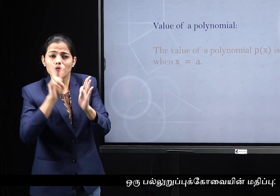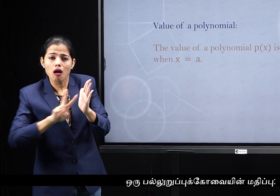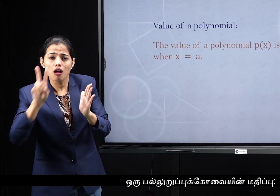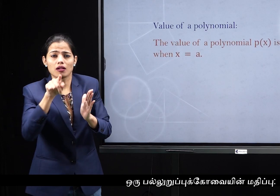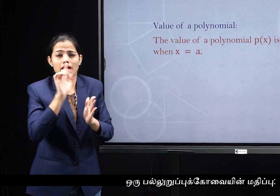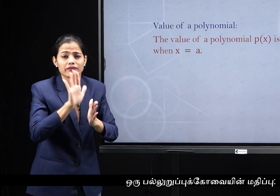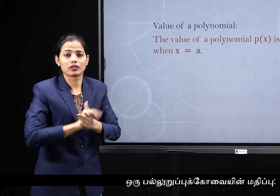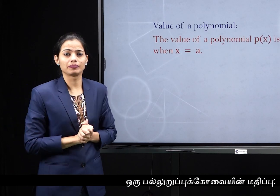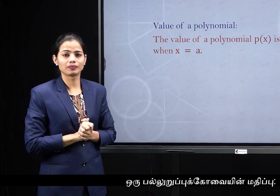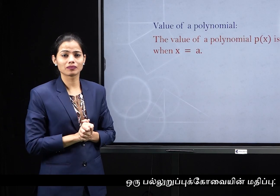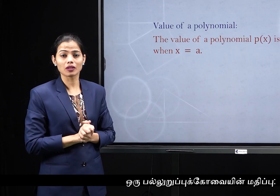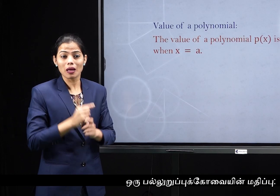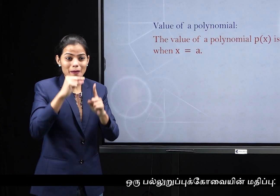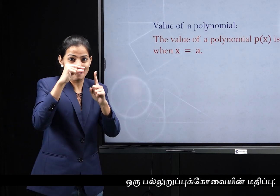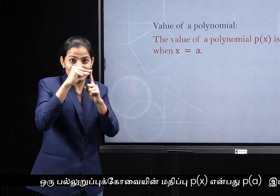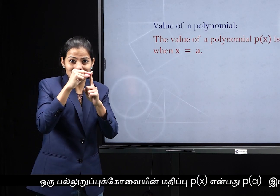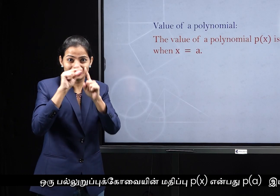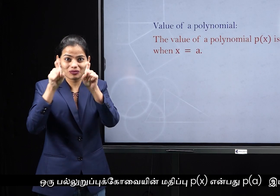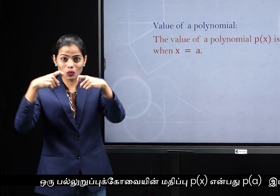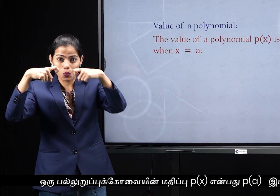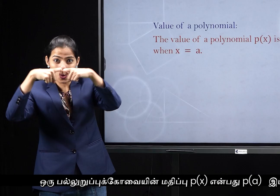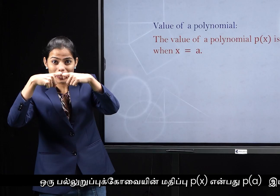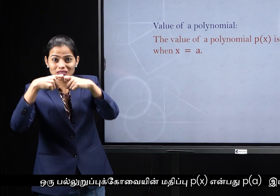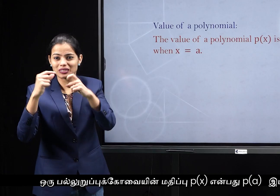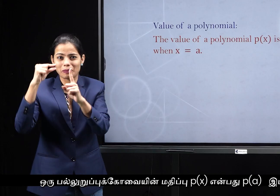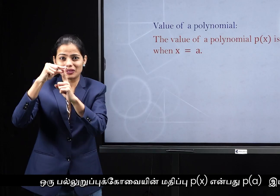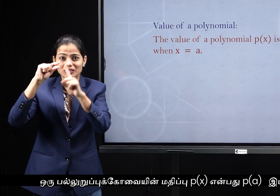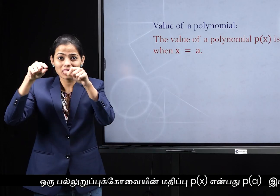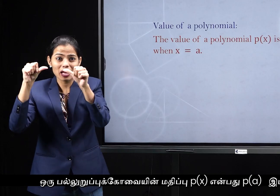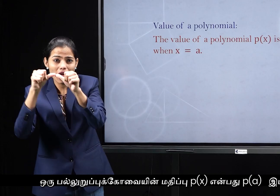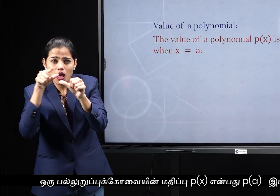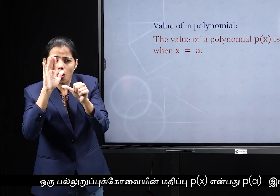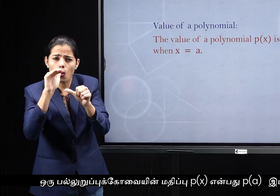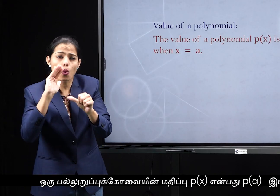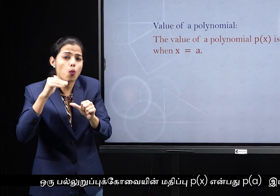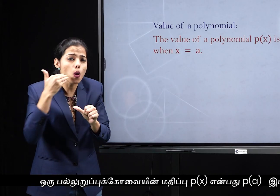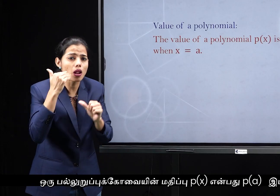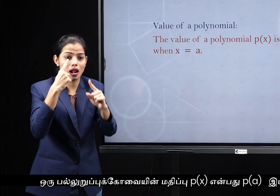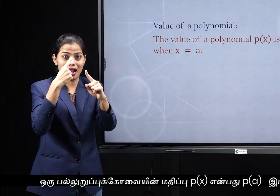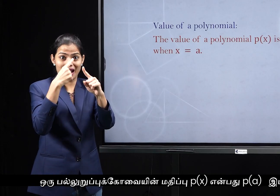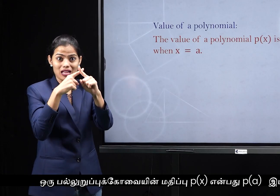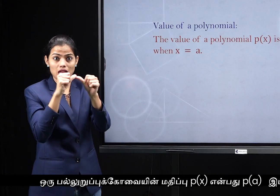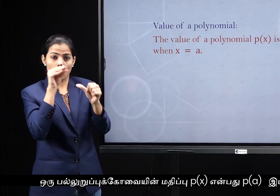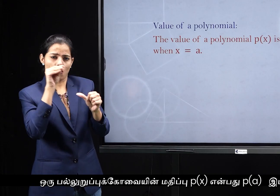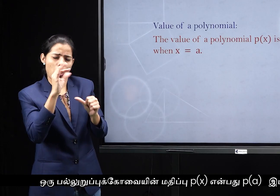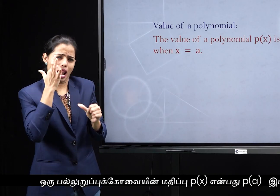ஒரு பல்லுறுப்புக்கோவையின் மதிப்பு. ஒரு பல்லுறுப்புக்கோவையின் மதிப்பு p வட்ட அடைப்புக்குறிக்குள் x என்பது p